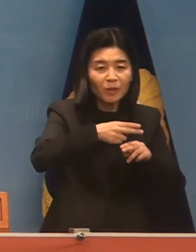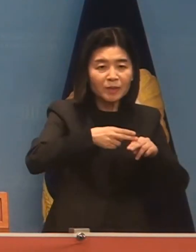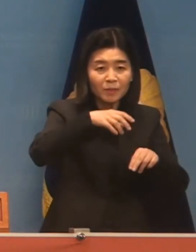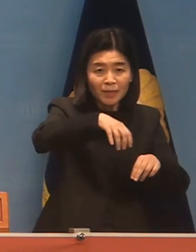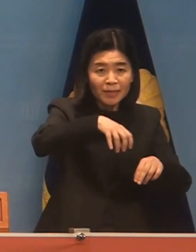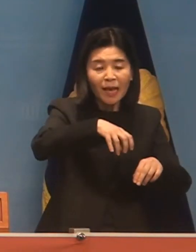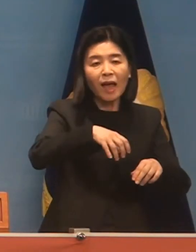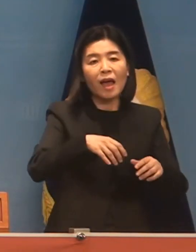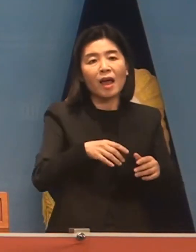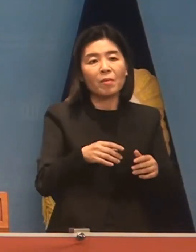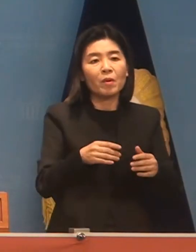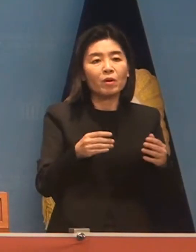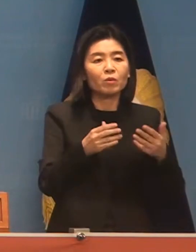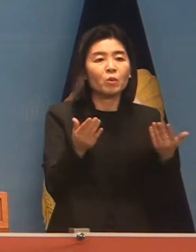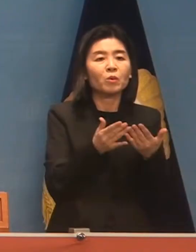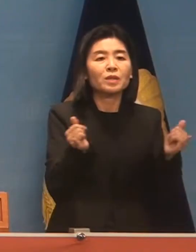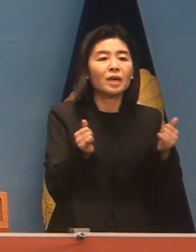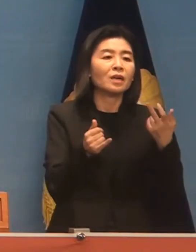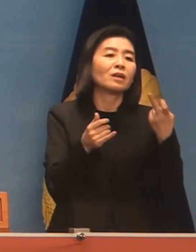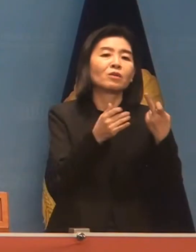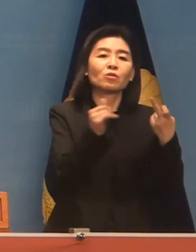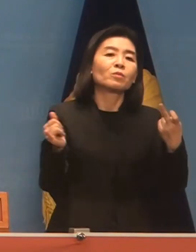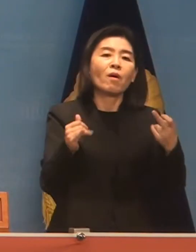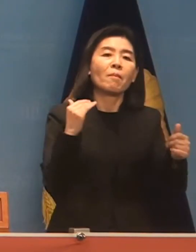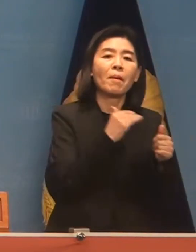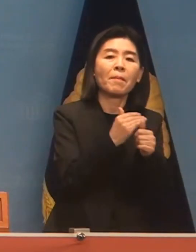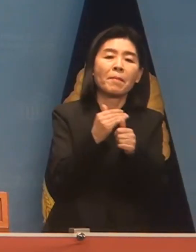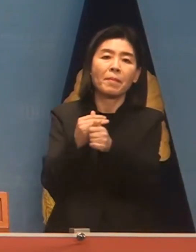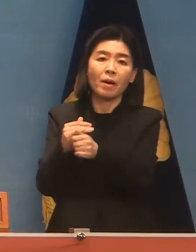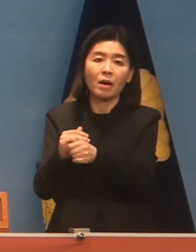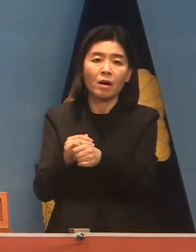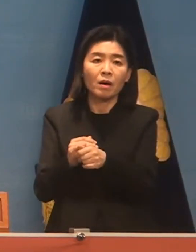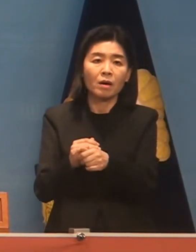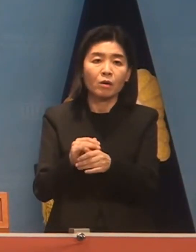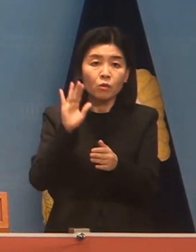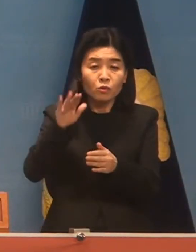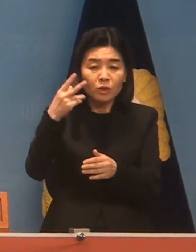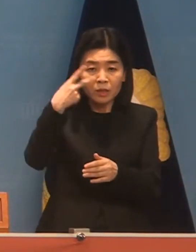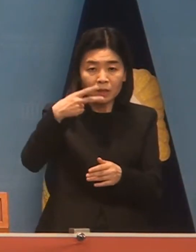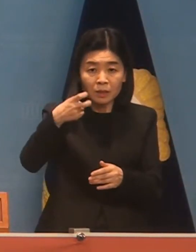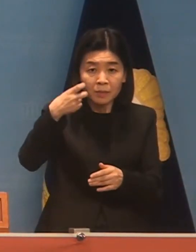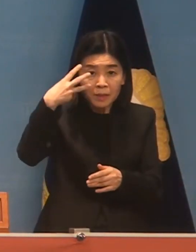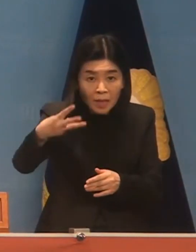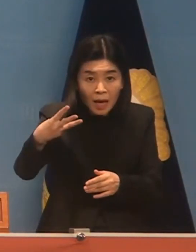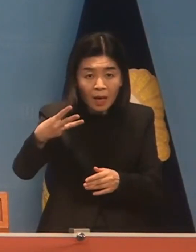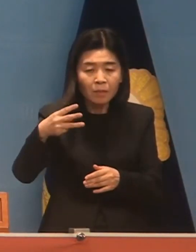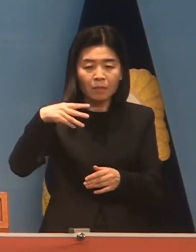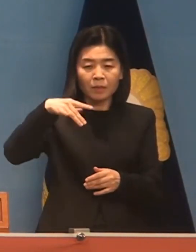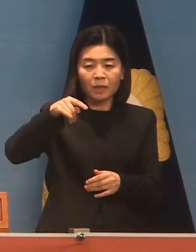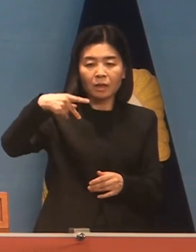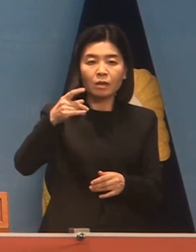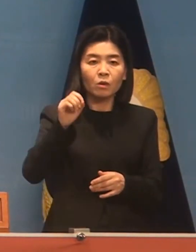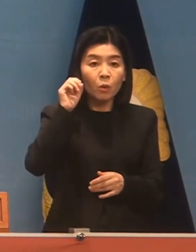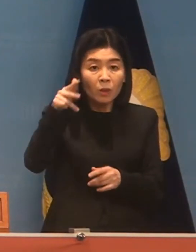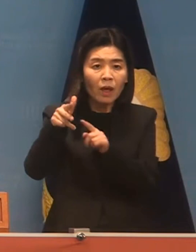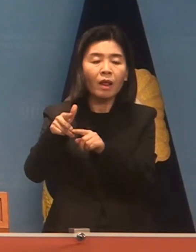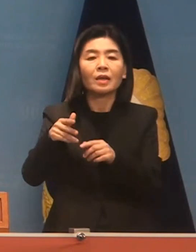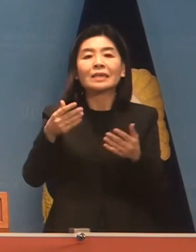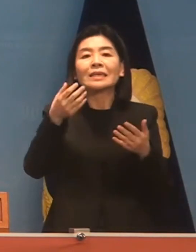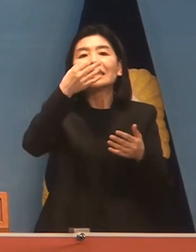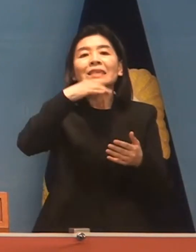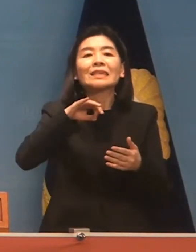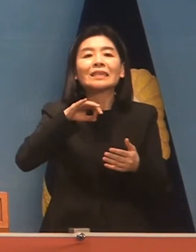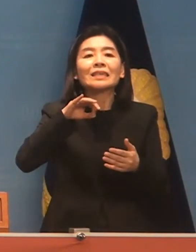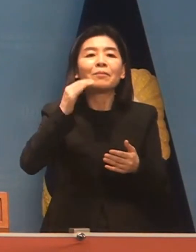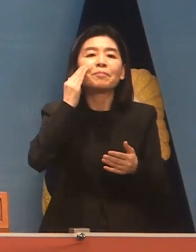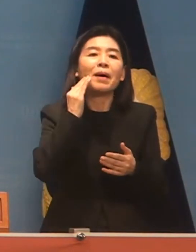12명을 정리해고했습니다. 그러나 2023년을 기점으로 세종호텔은 흑자로 전환되었습니다.